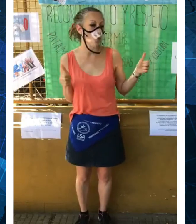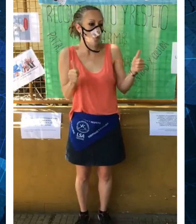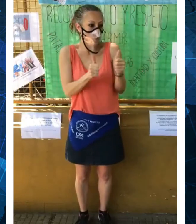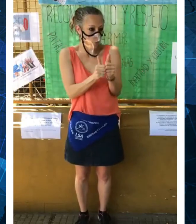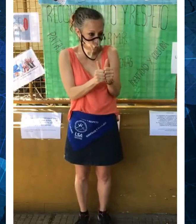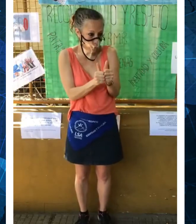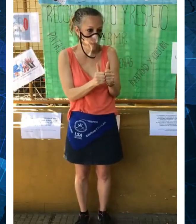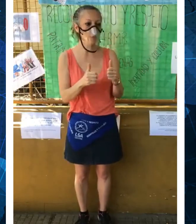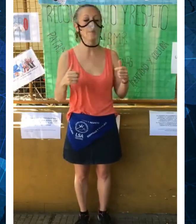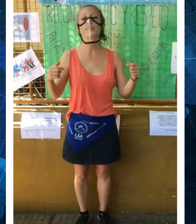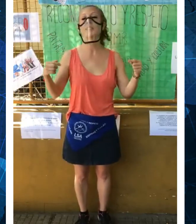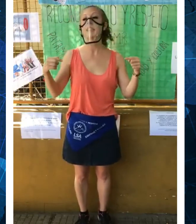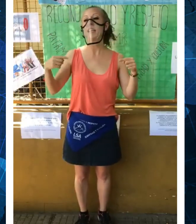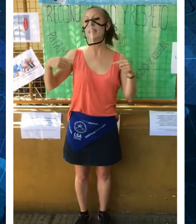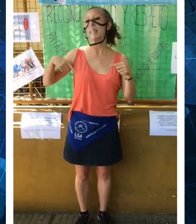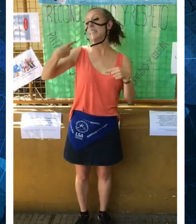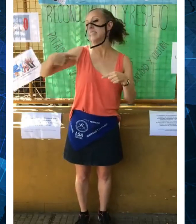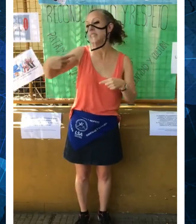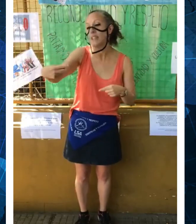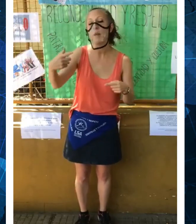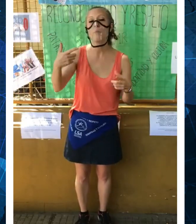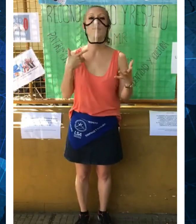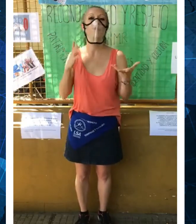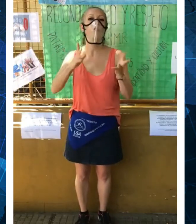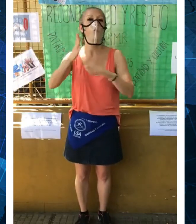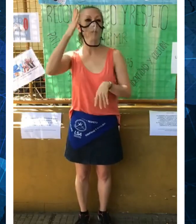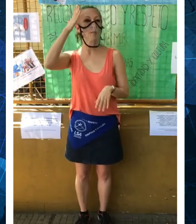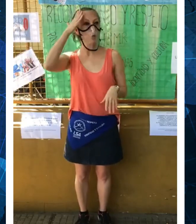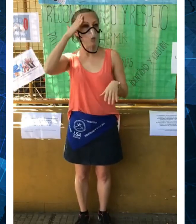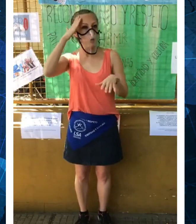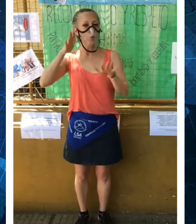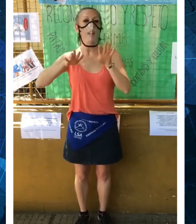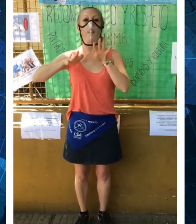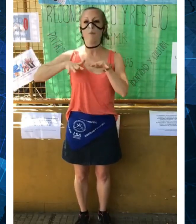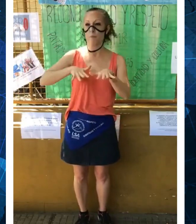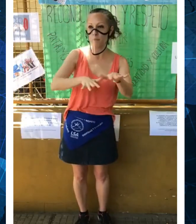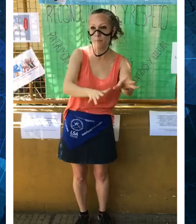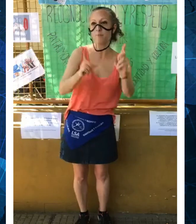comunidad sorda, para los docentes, que estamos todos juntos.